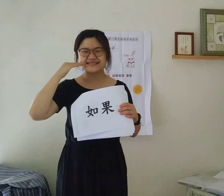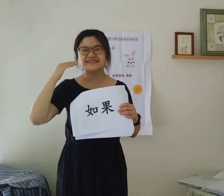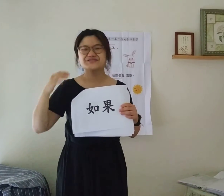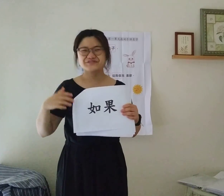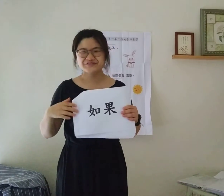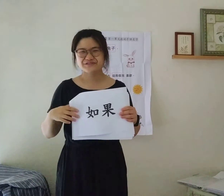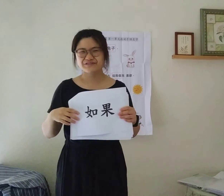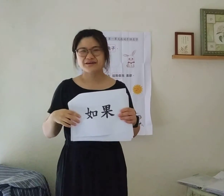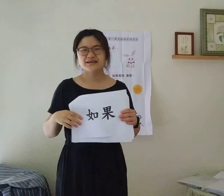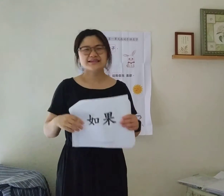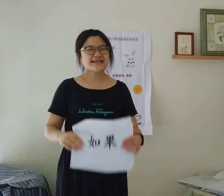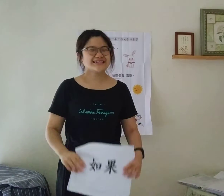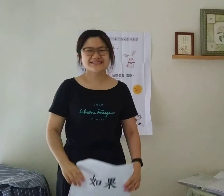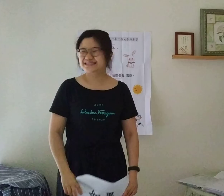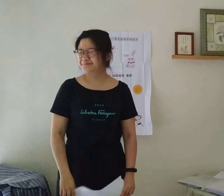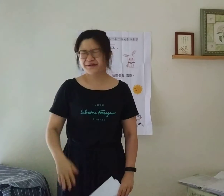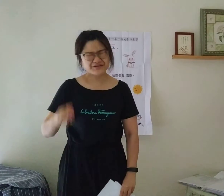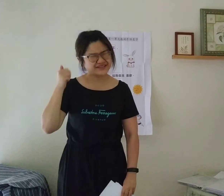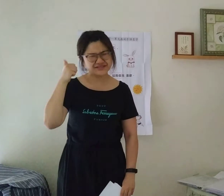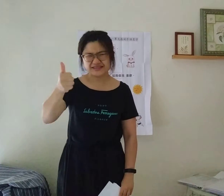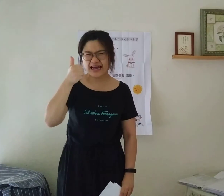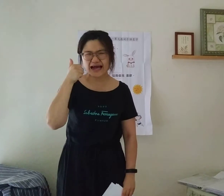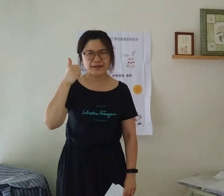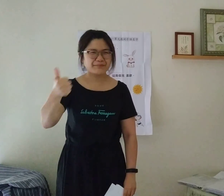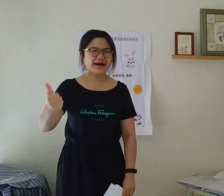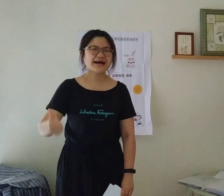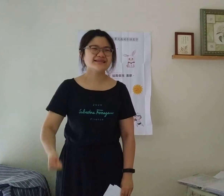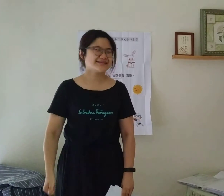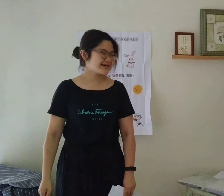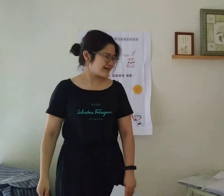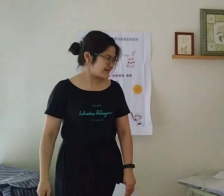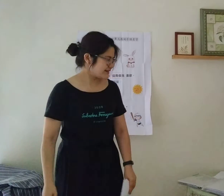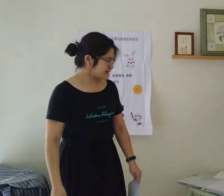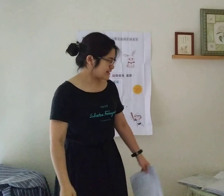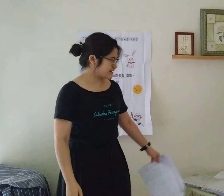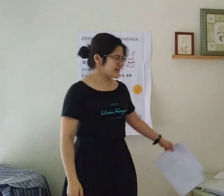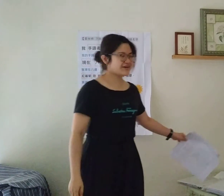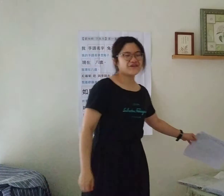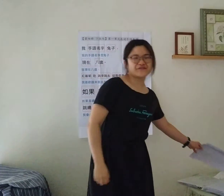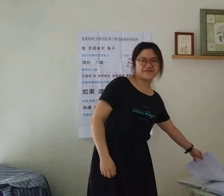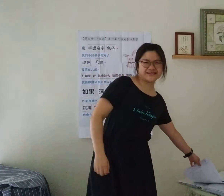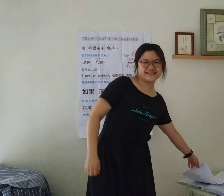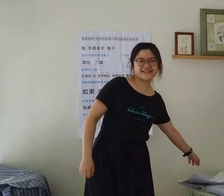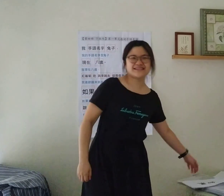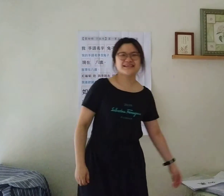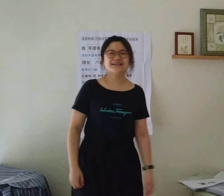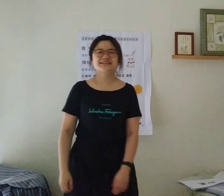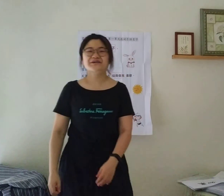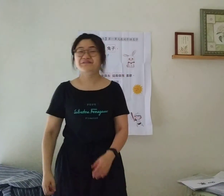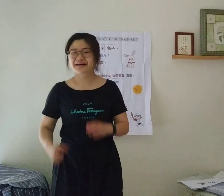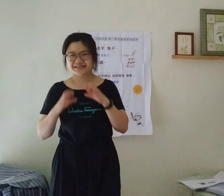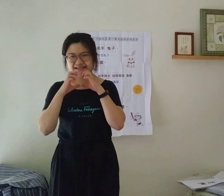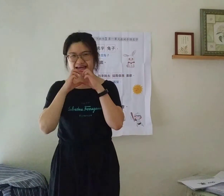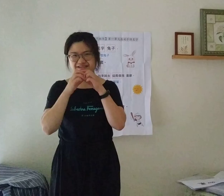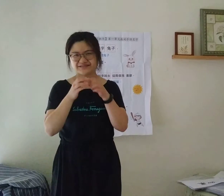是如果，大家今天表现都太棒了。那呢，我们今天的回家作